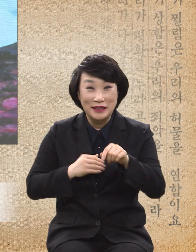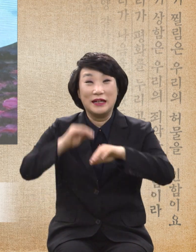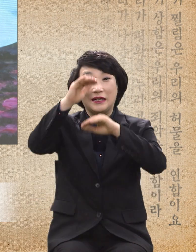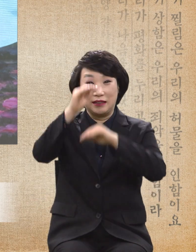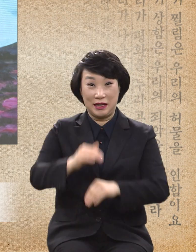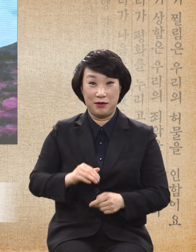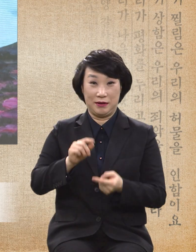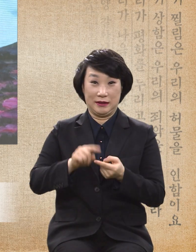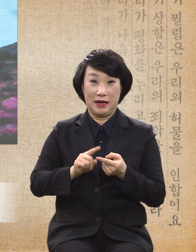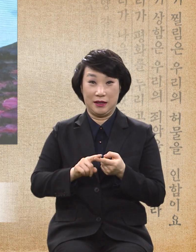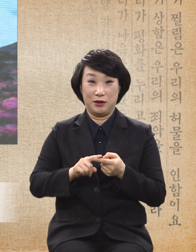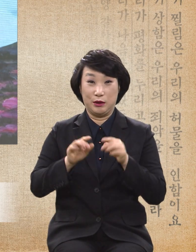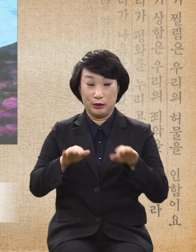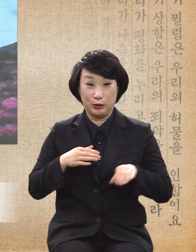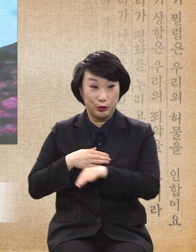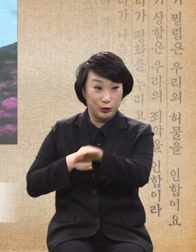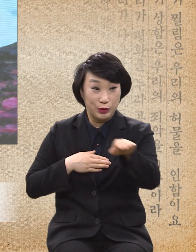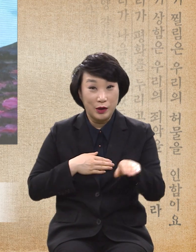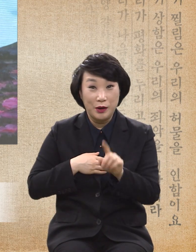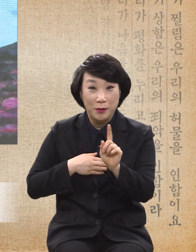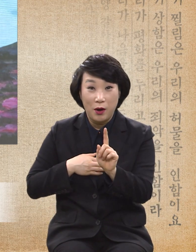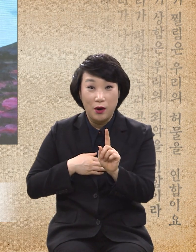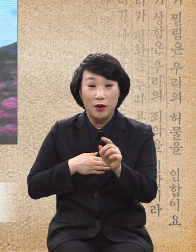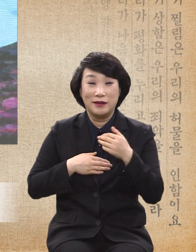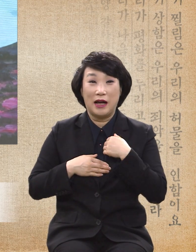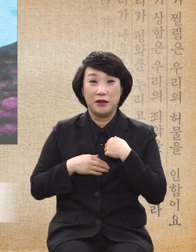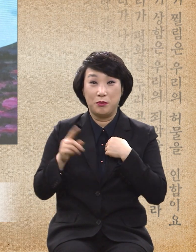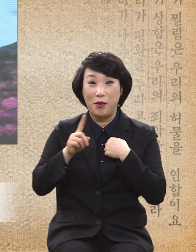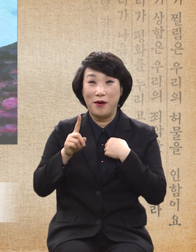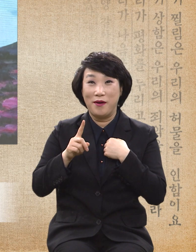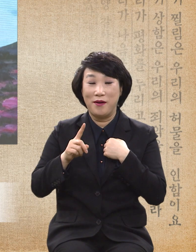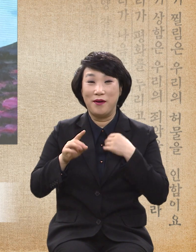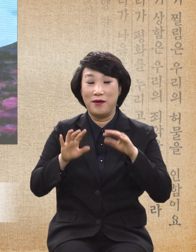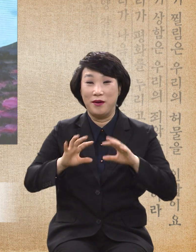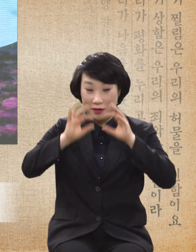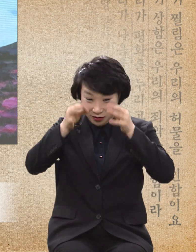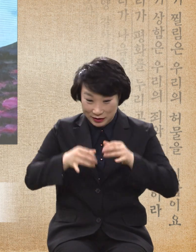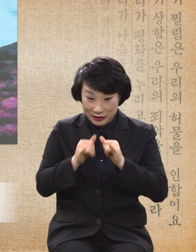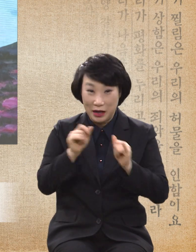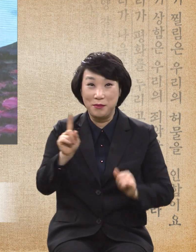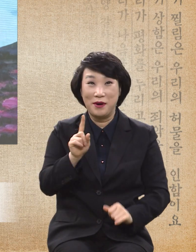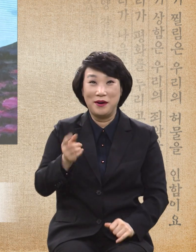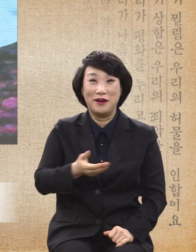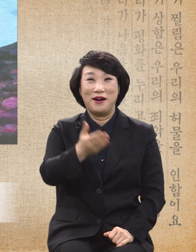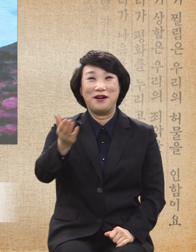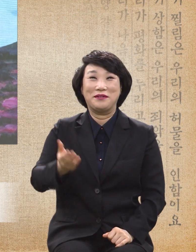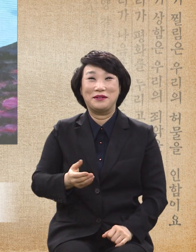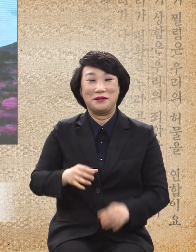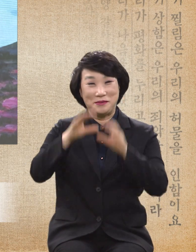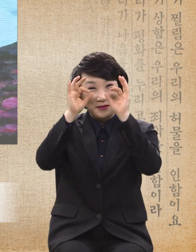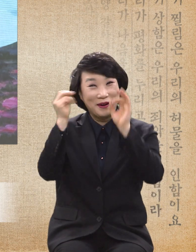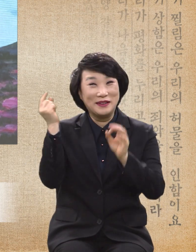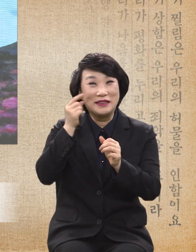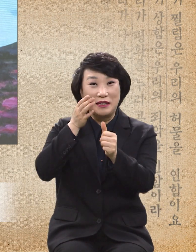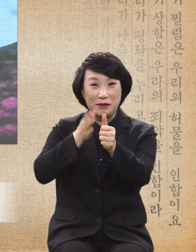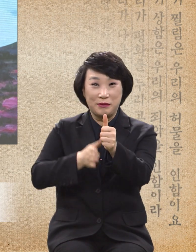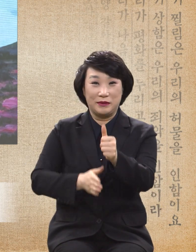대해서 우리는 어떤 사람인가를 잘 깨달으며 들으시기 바랍니다.